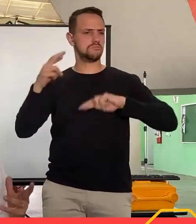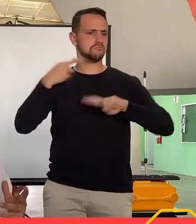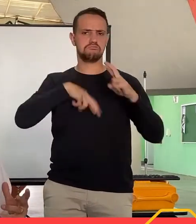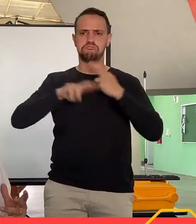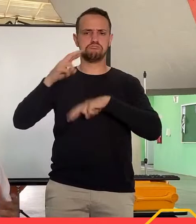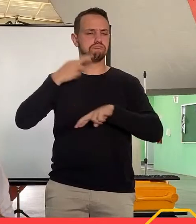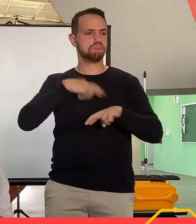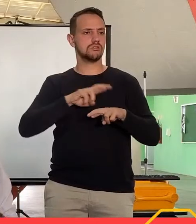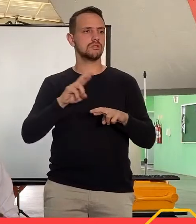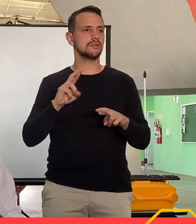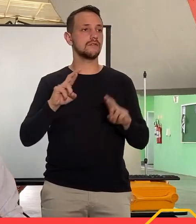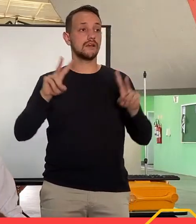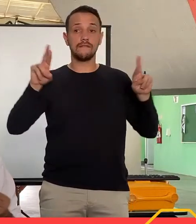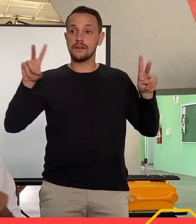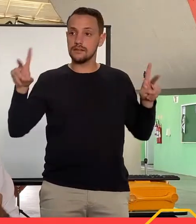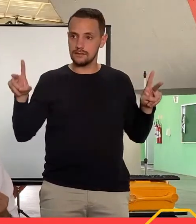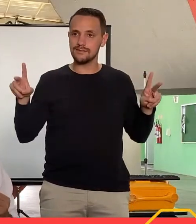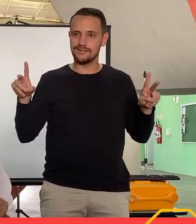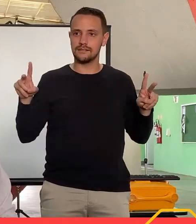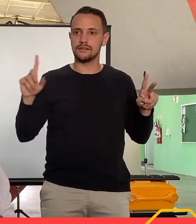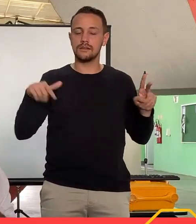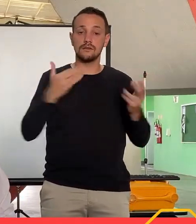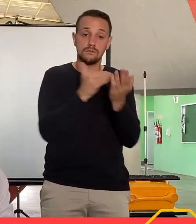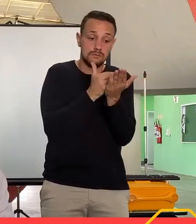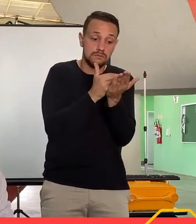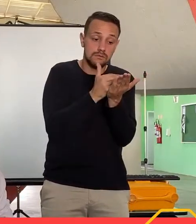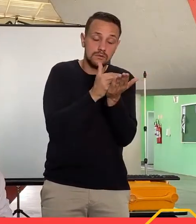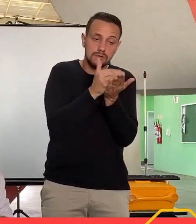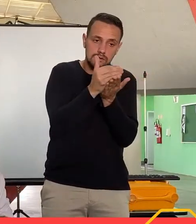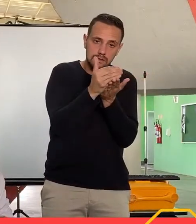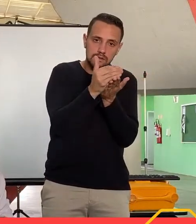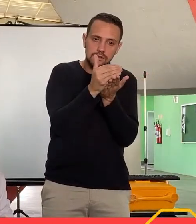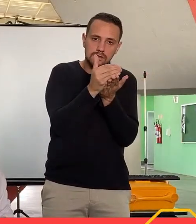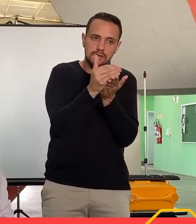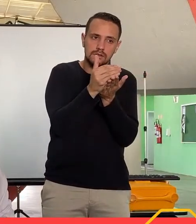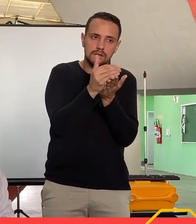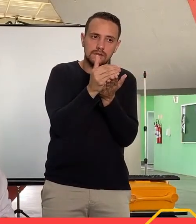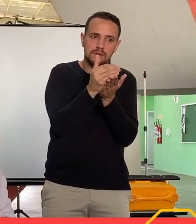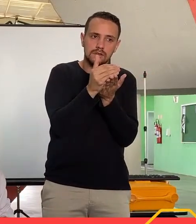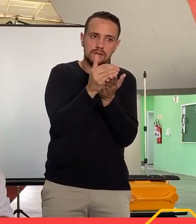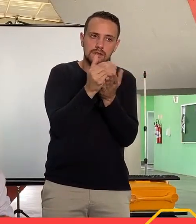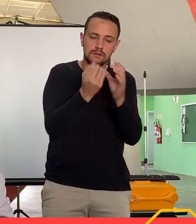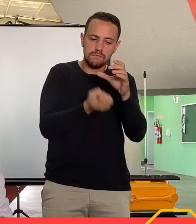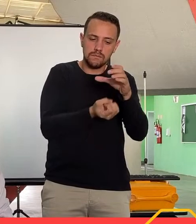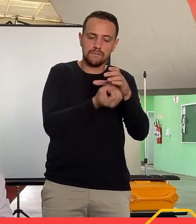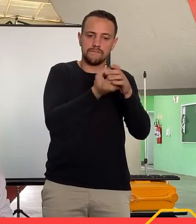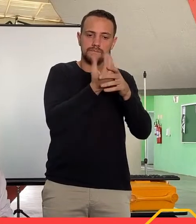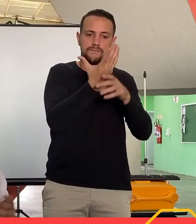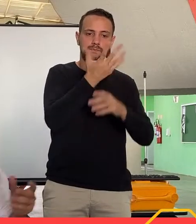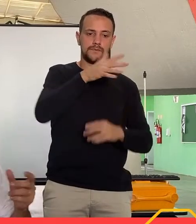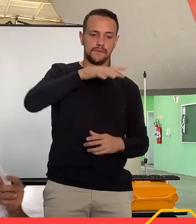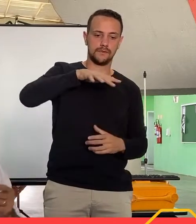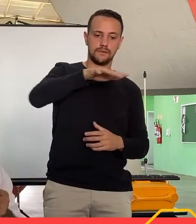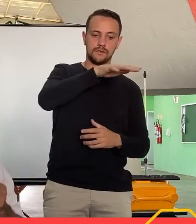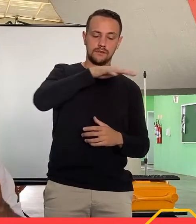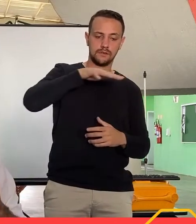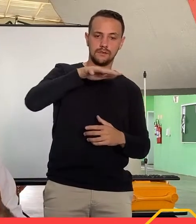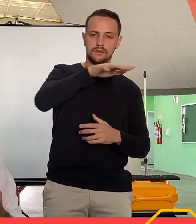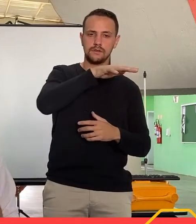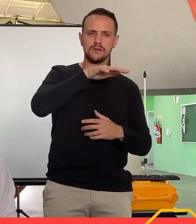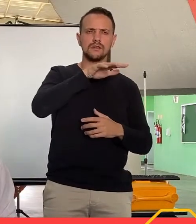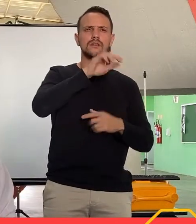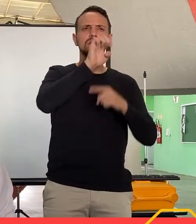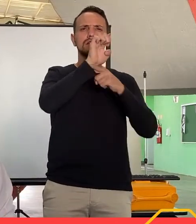com católicos, e assim por diante. Então, você começa a criar um ambiente em que